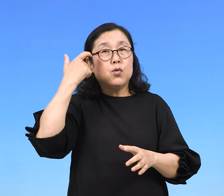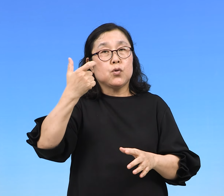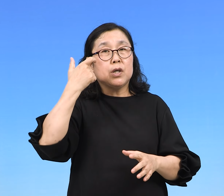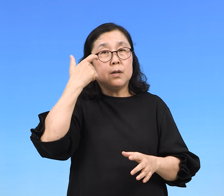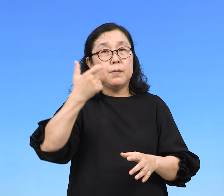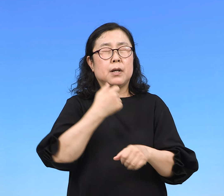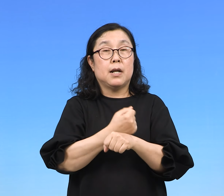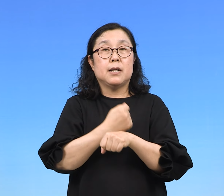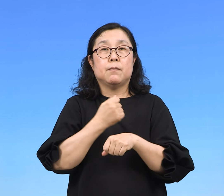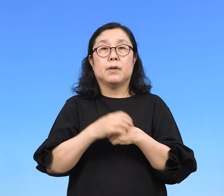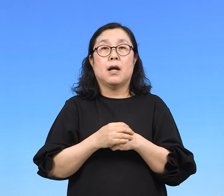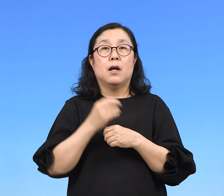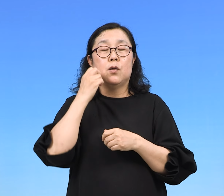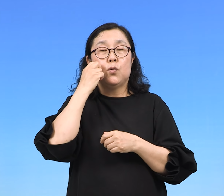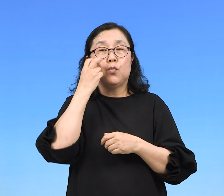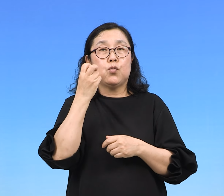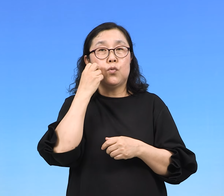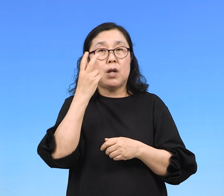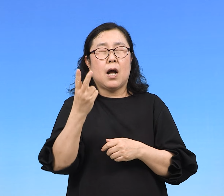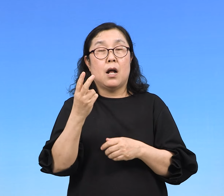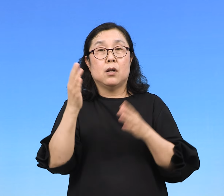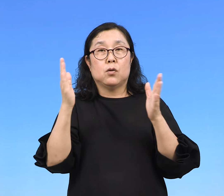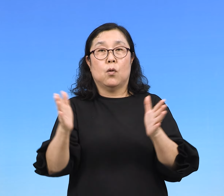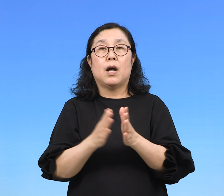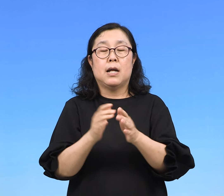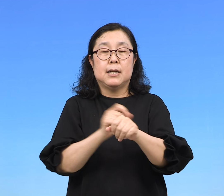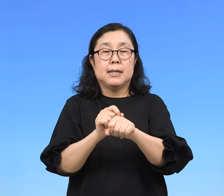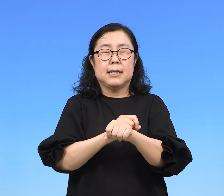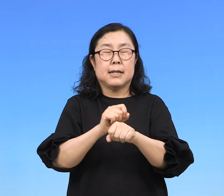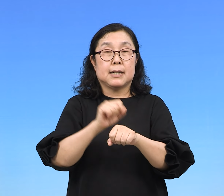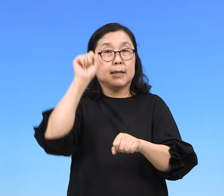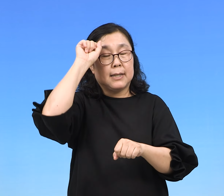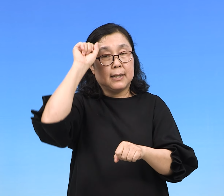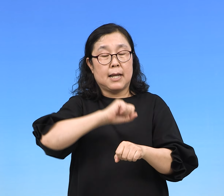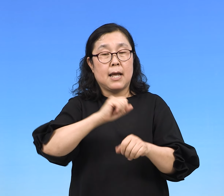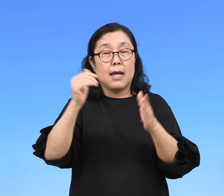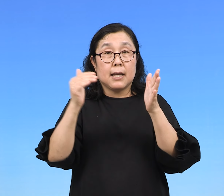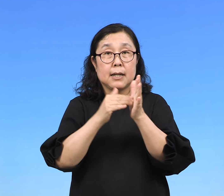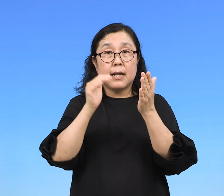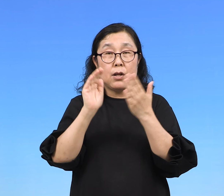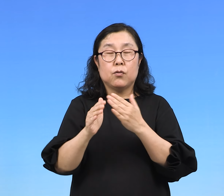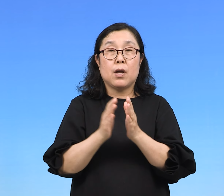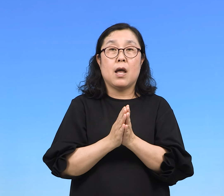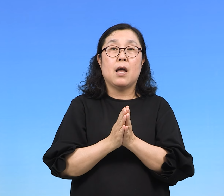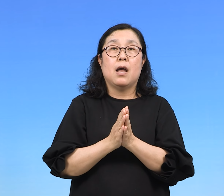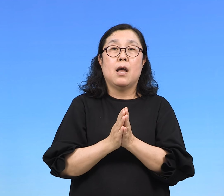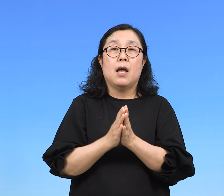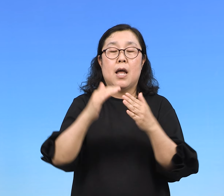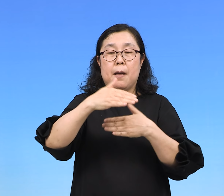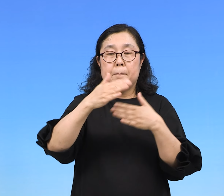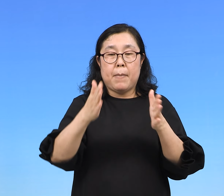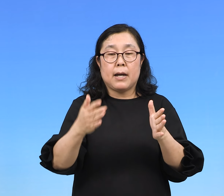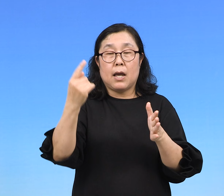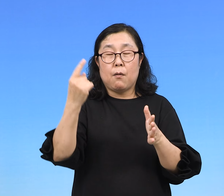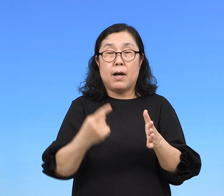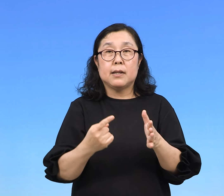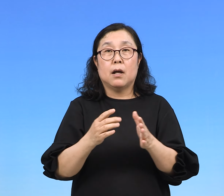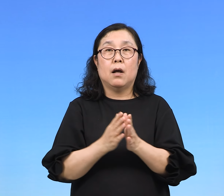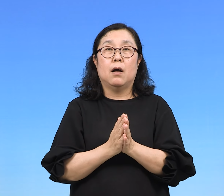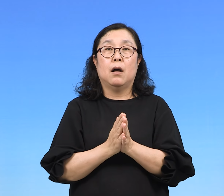내내 성도들 다 출근하는데 내가 집에 가면 되겠냐고. 그래서 특세 끝나면은 이 방에 아무도 없는데 와서 그렇게 말씀